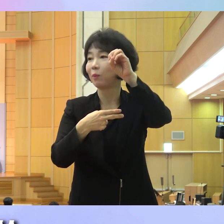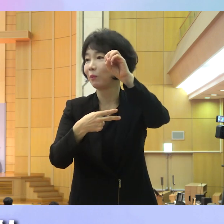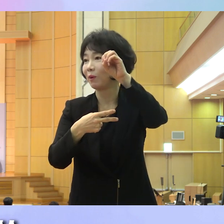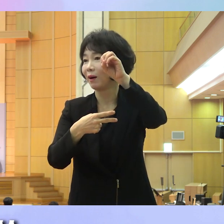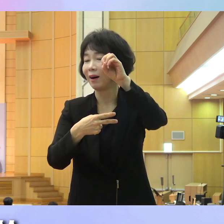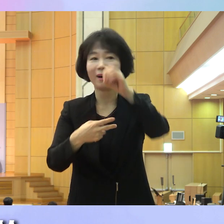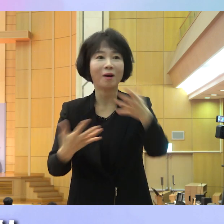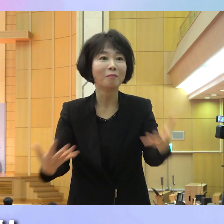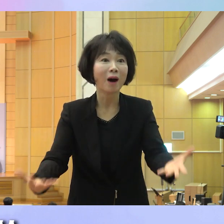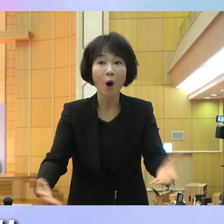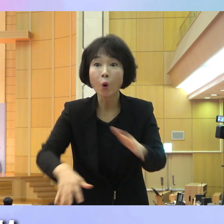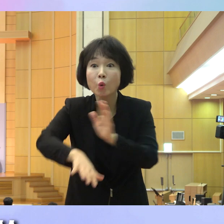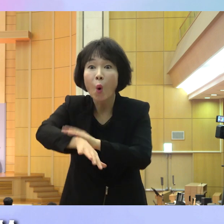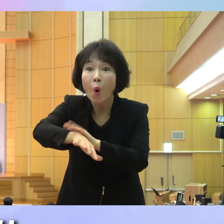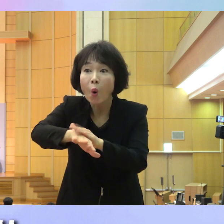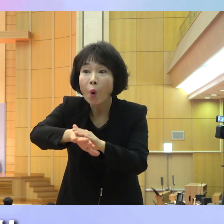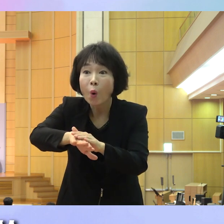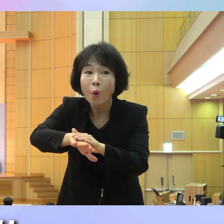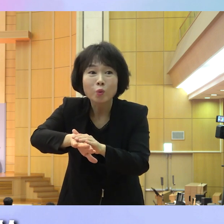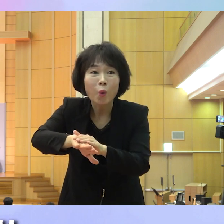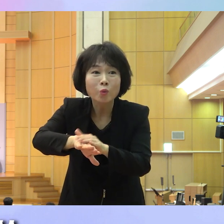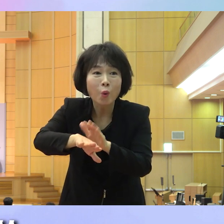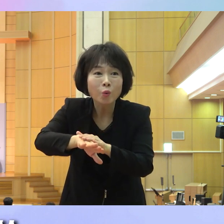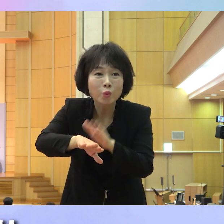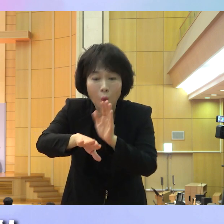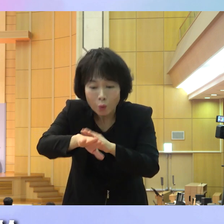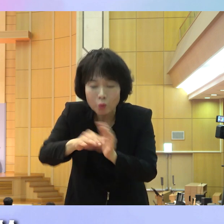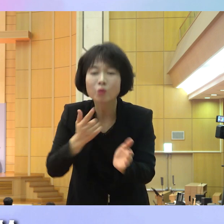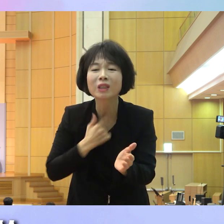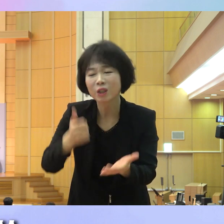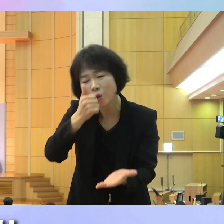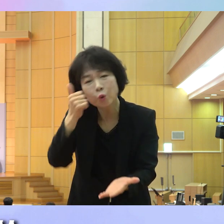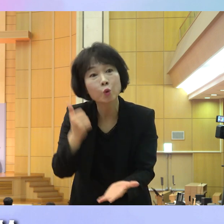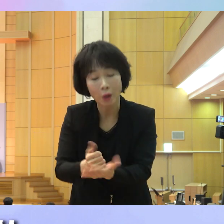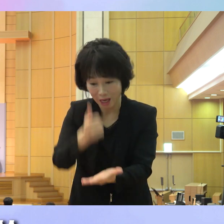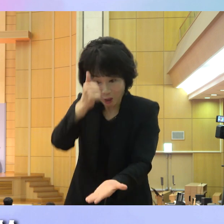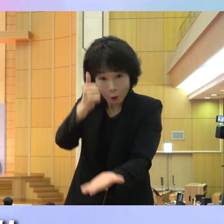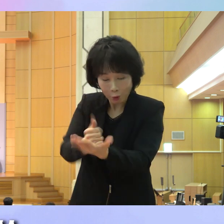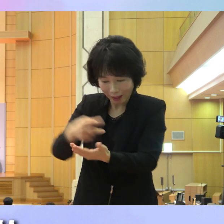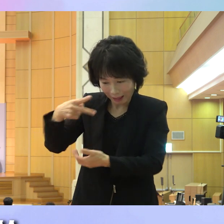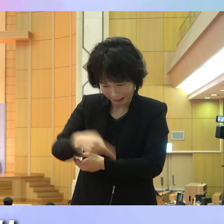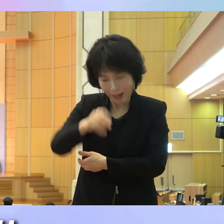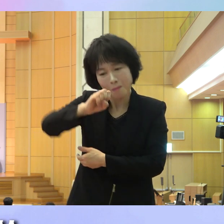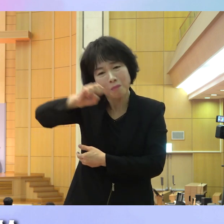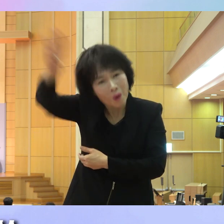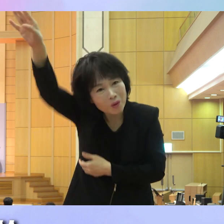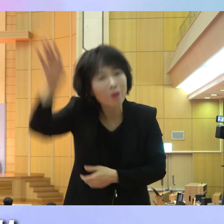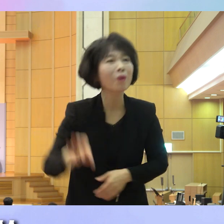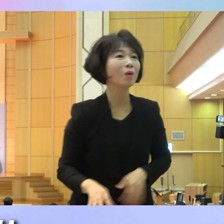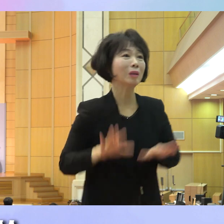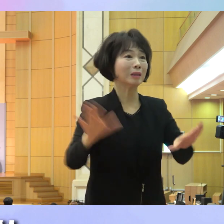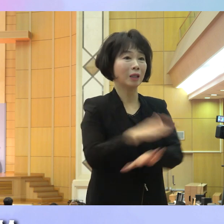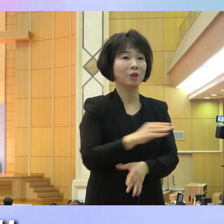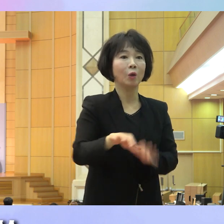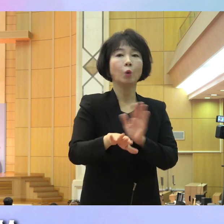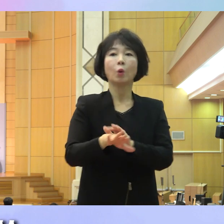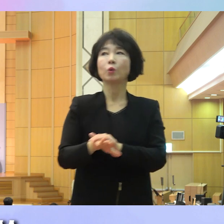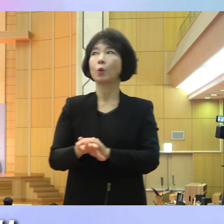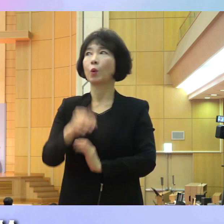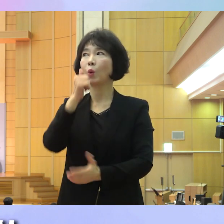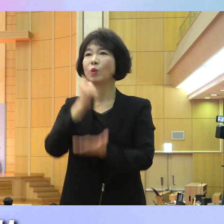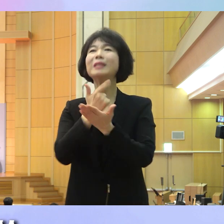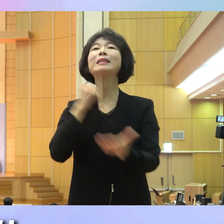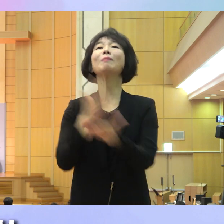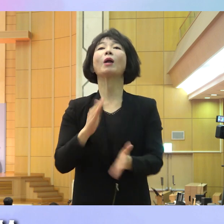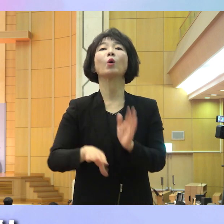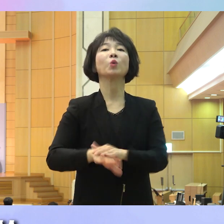손으로 짓는 그 죄를 잘라버리라는 거지. 그동안 손으로 지었던 죄, 이제 손으로 더 이상 죄 짓지